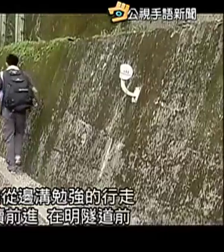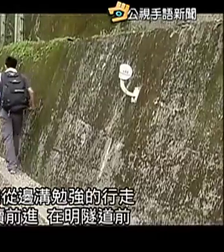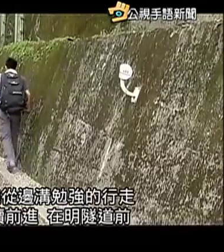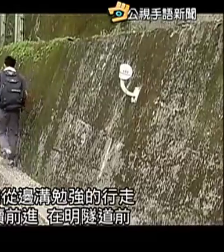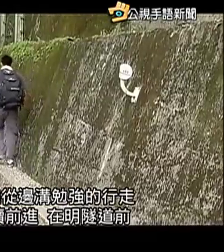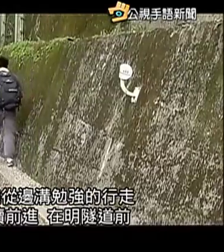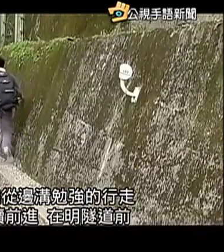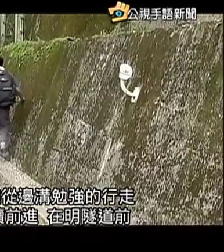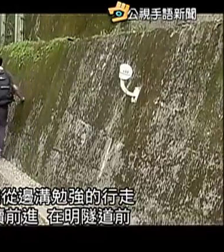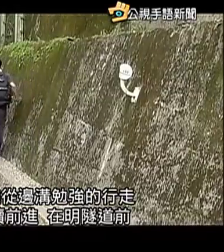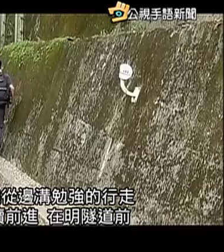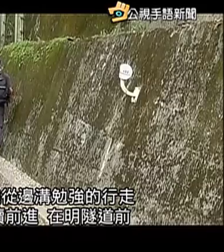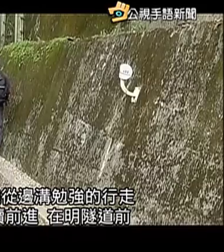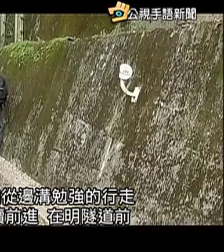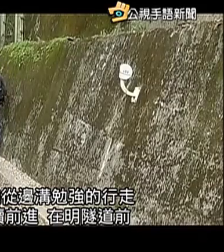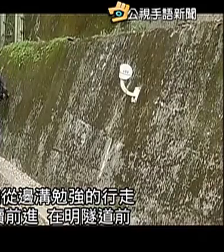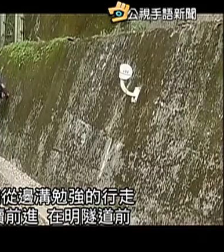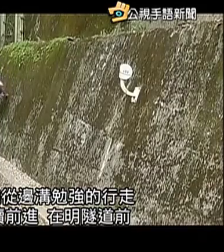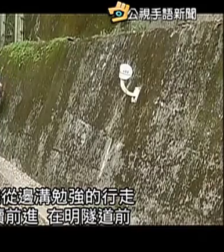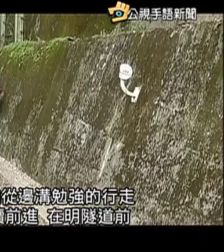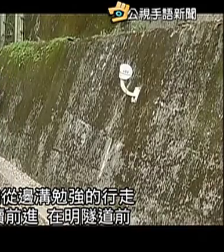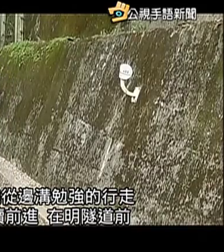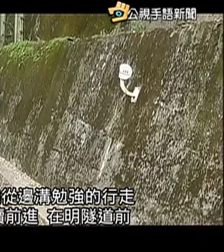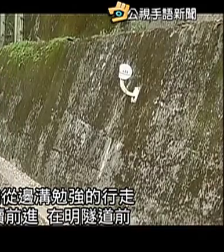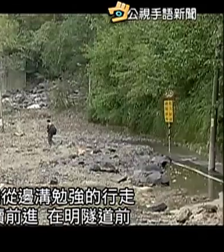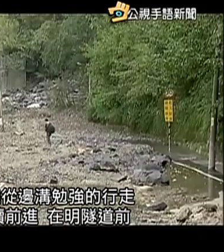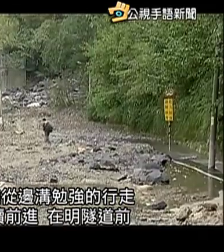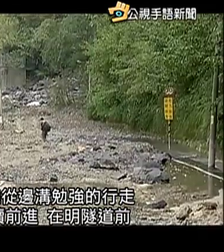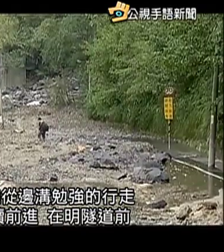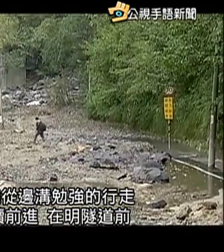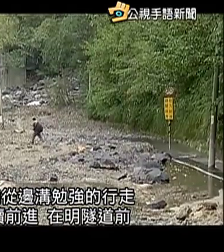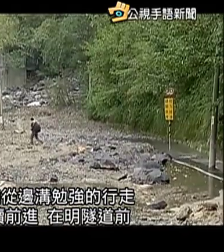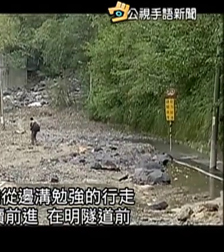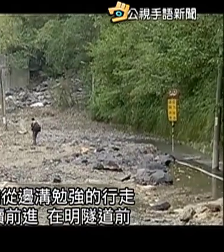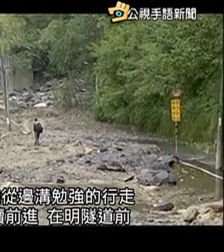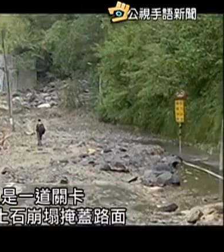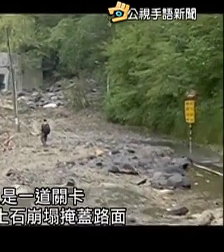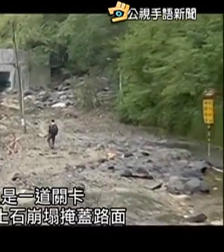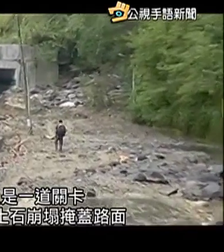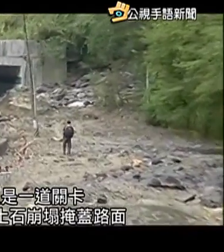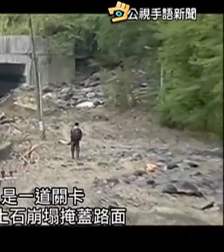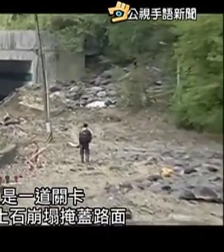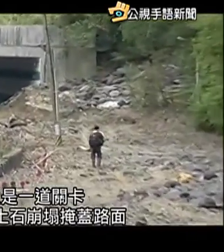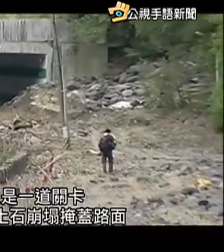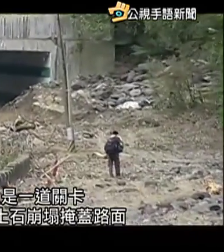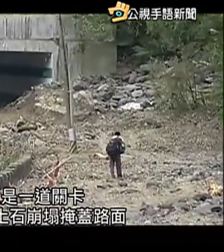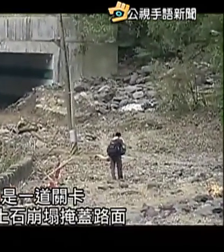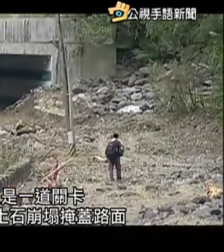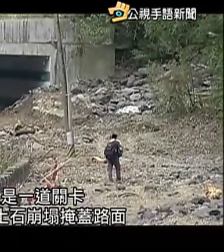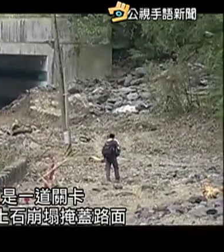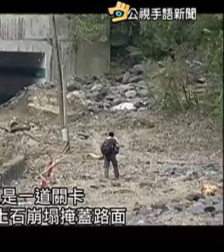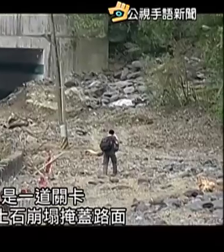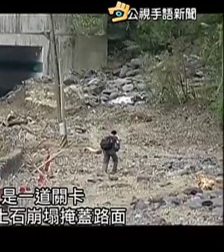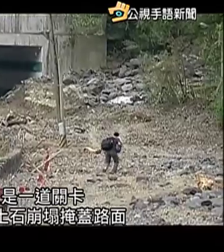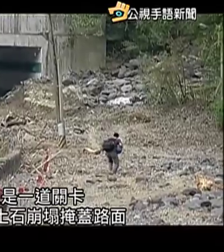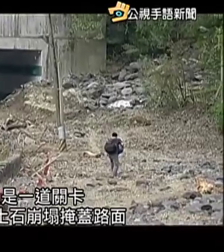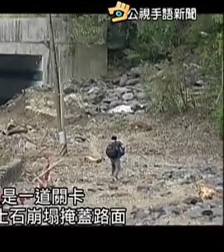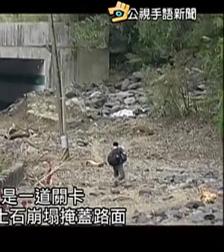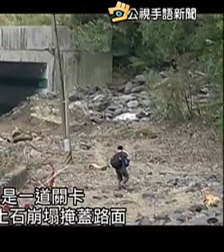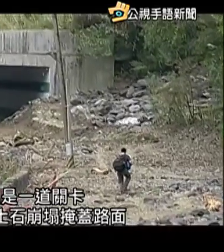只能从边沟勉强的行走，只是持续前进，在明隧道前又是一道关卡，大量的土石崩塌掩盖路面，要再行走